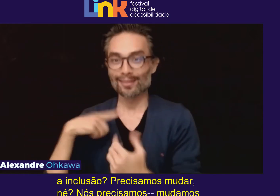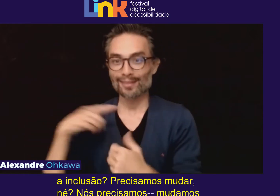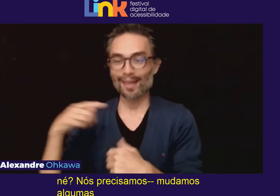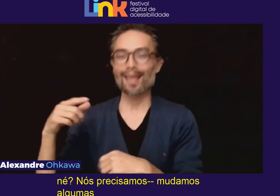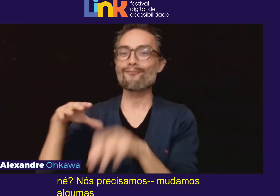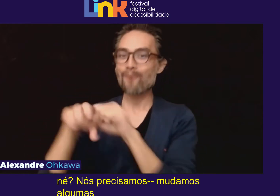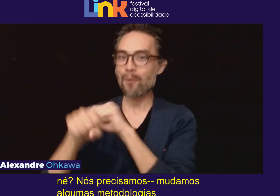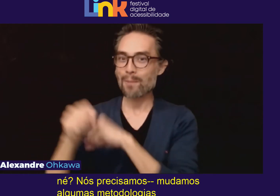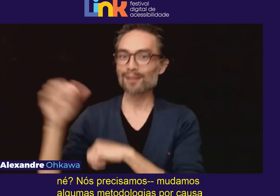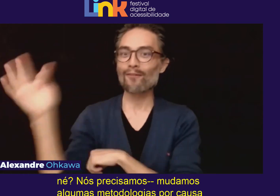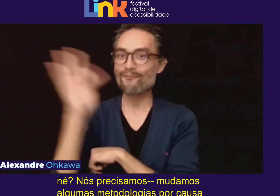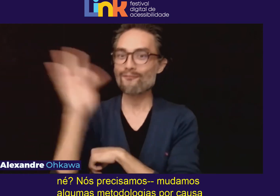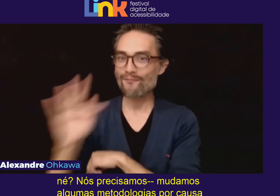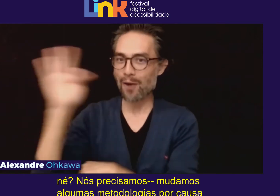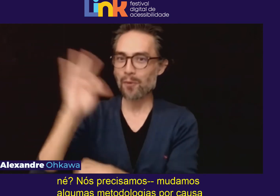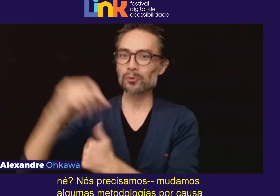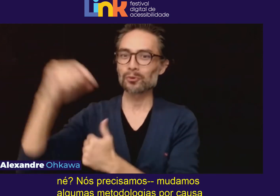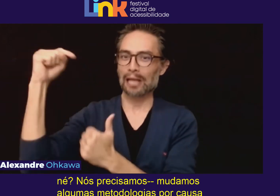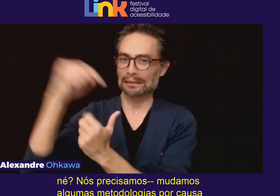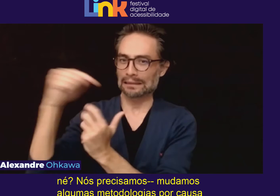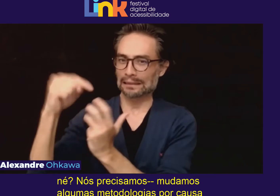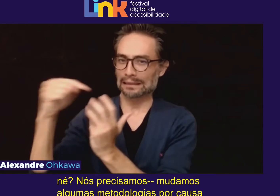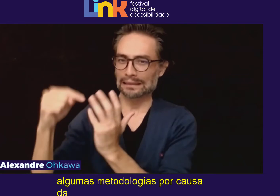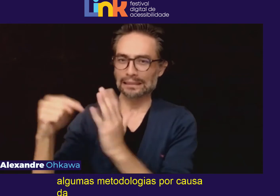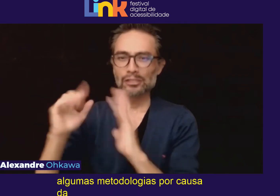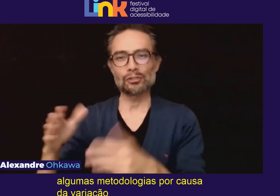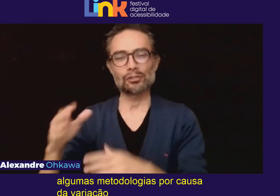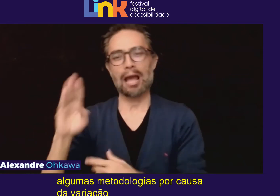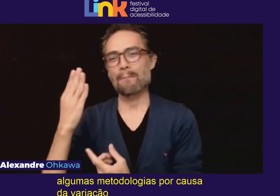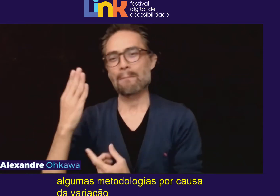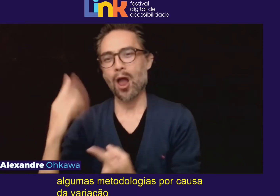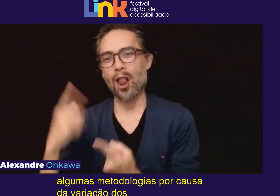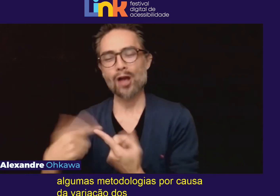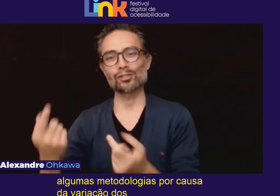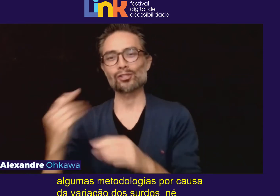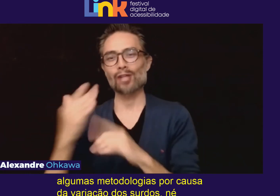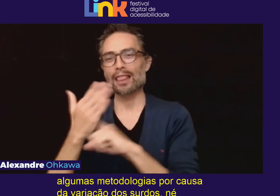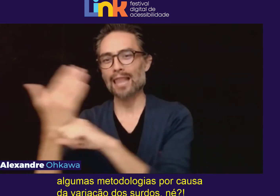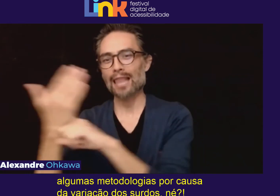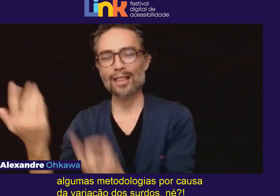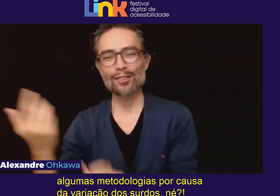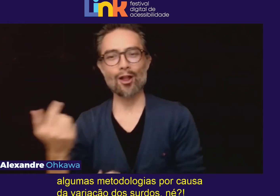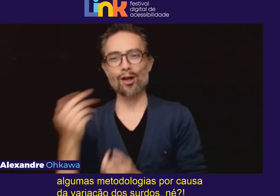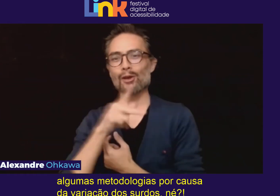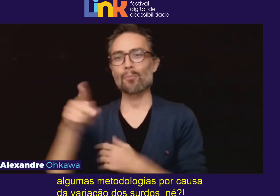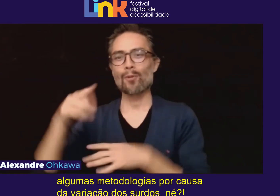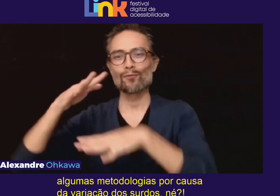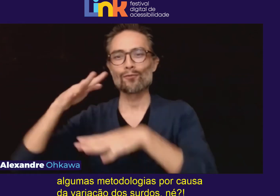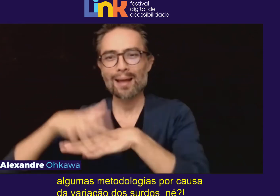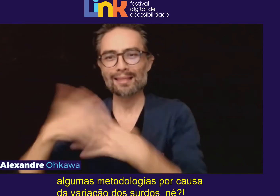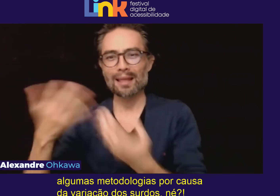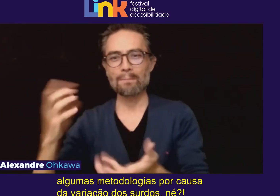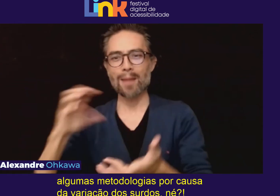dessa variação dos surdos, né? Então, por exemplo, os surdos conseguem se formar agora em biologia, na área